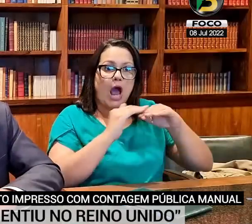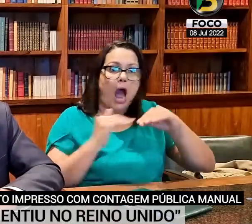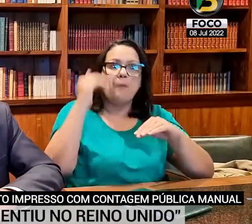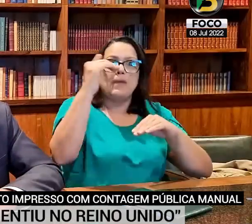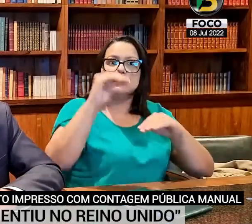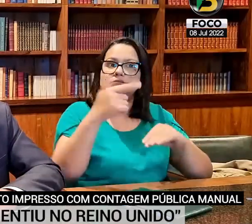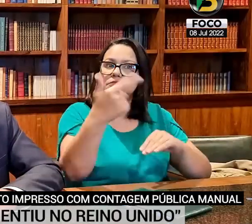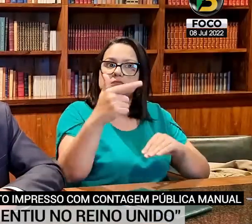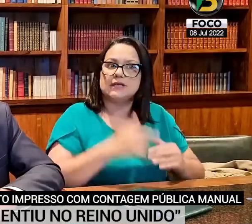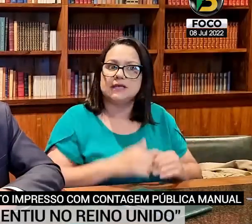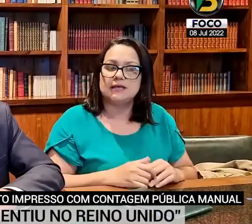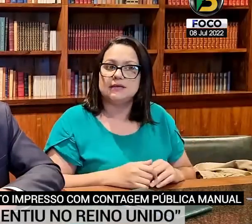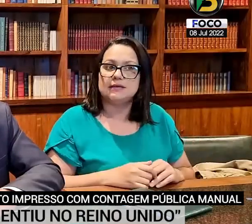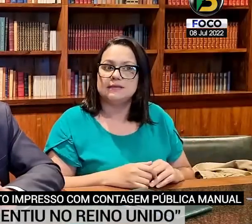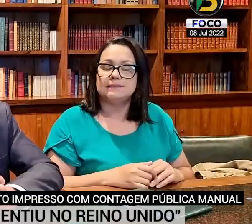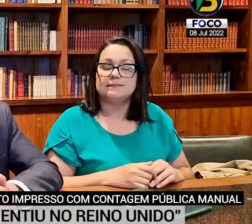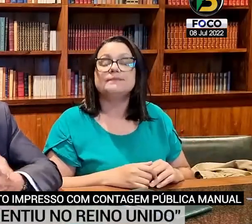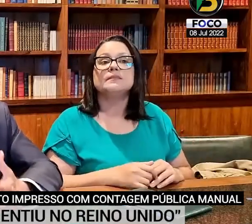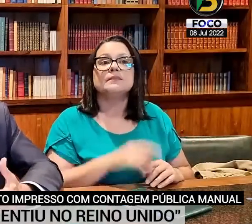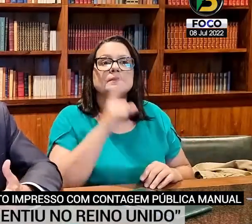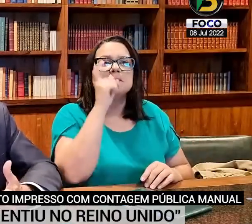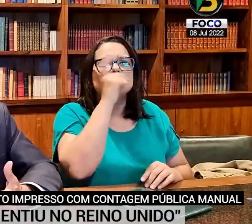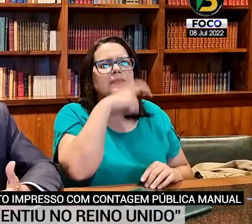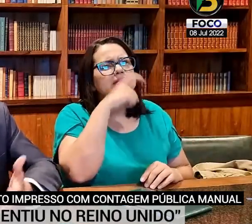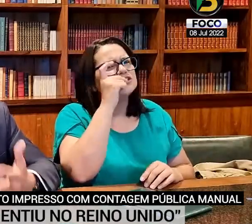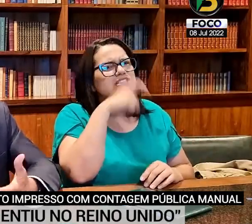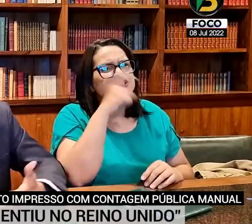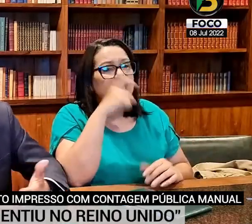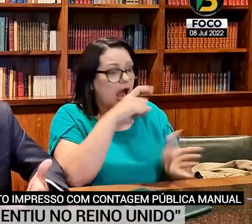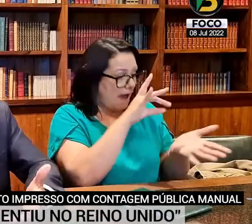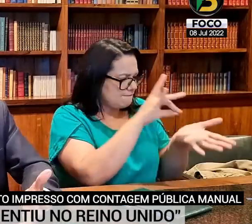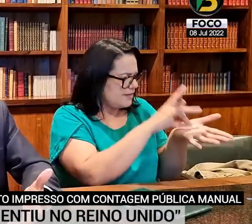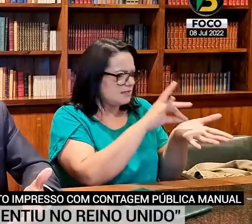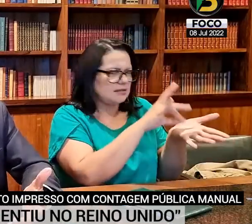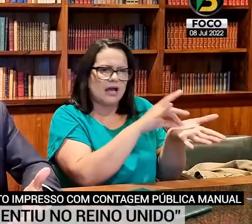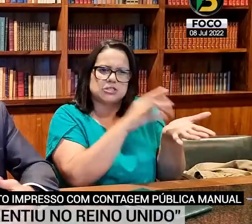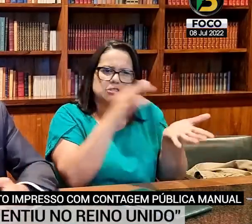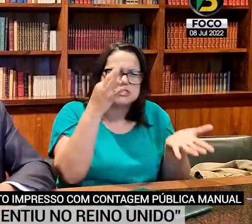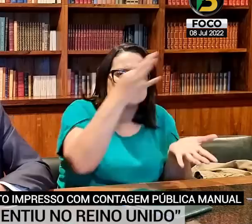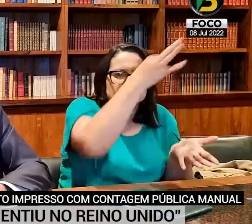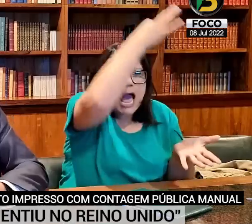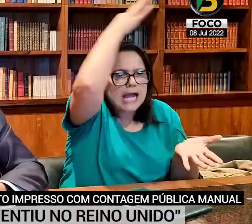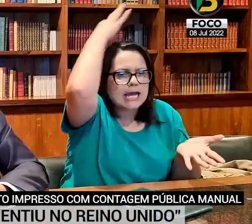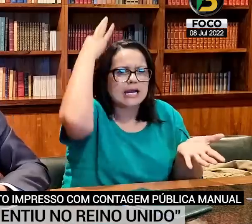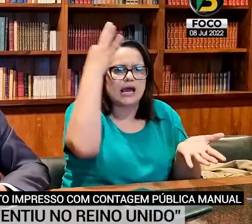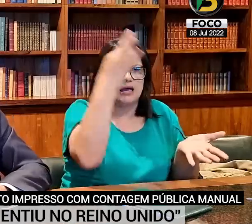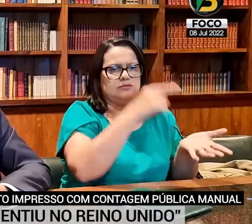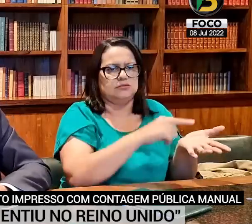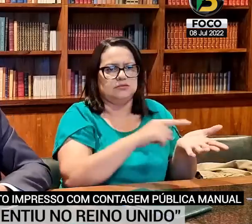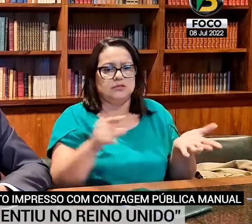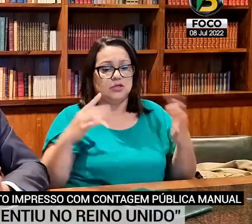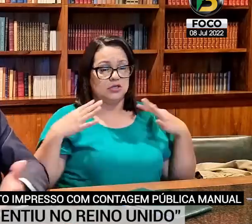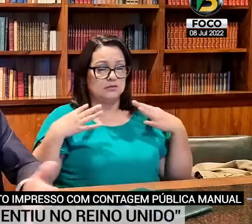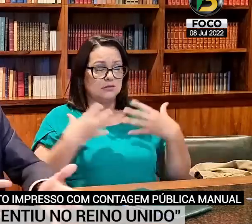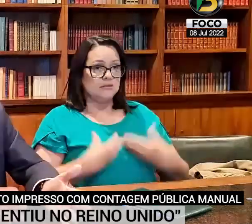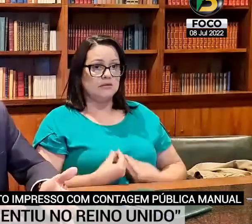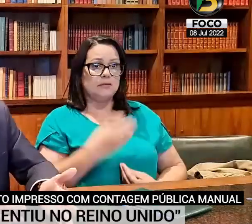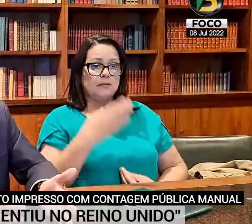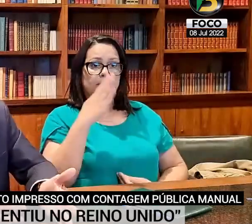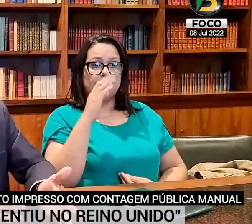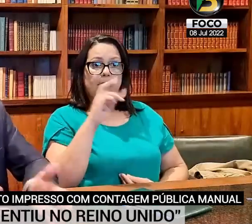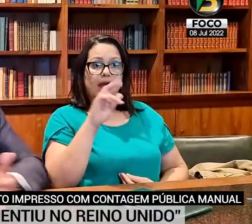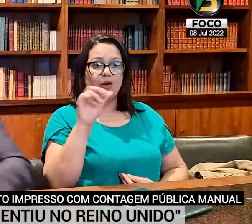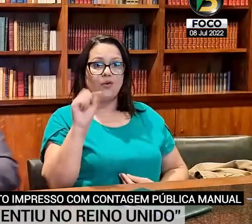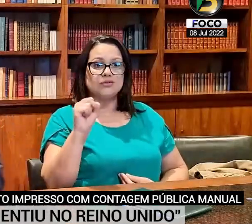General É mentira o Instagram a verdade é o sagrado para nós e vamos Barroso é um